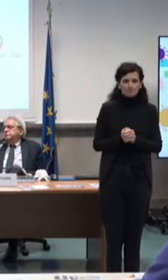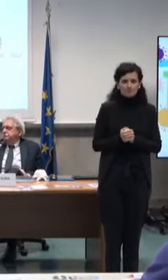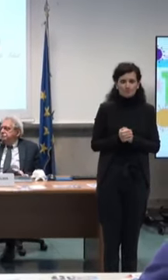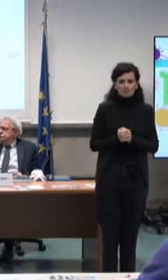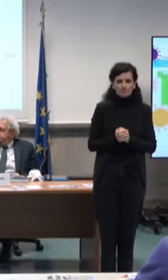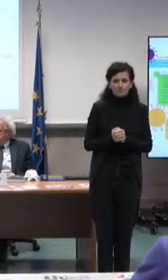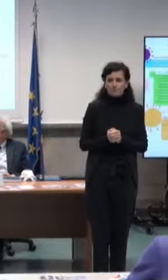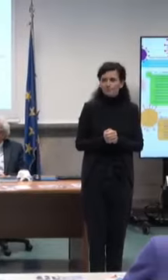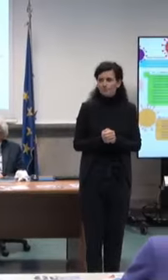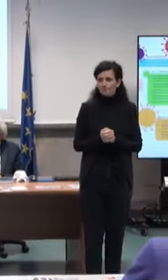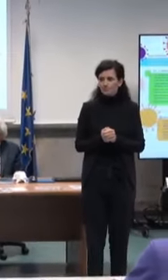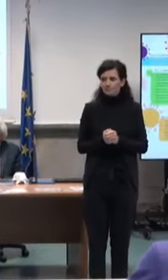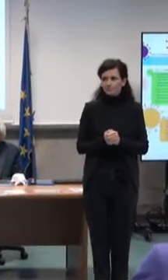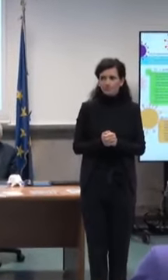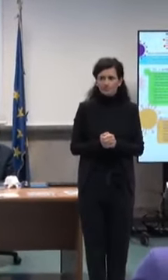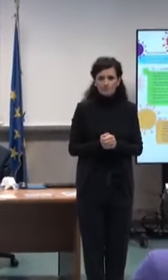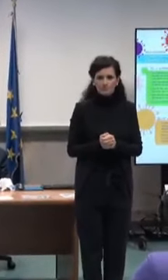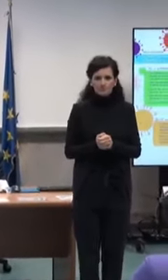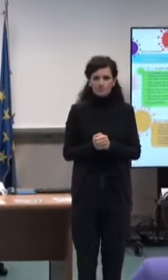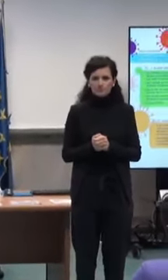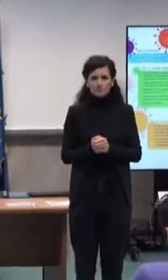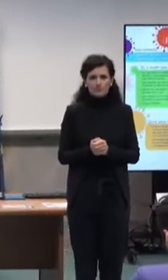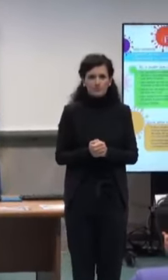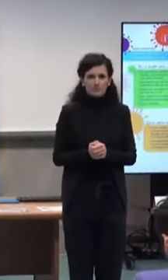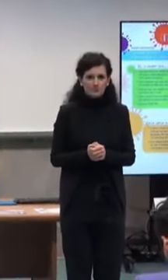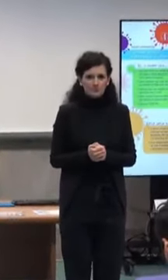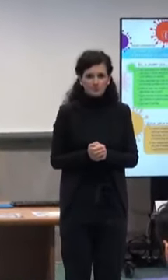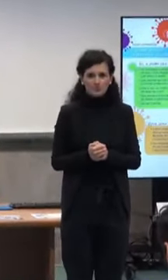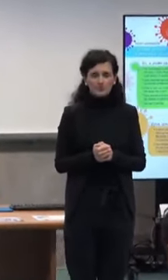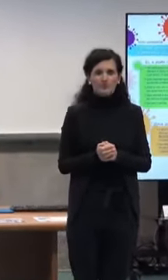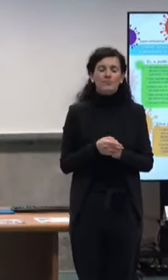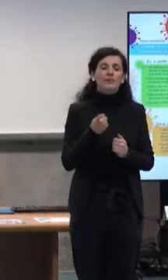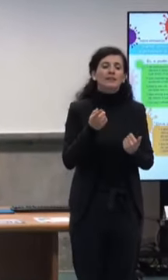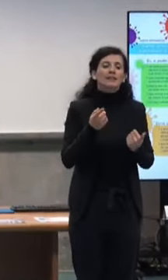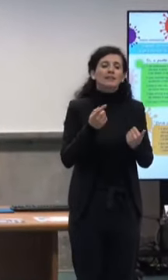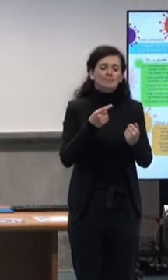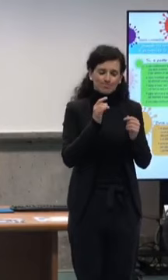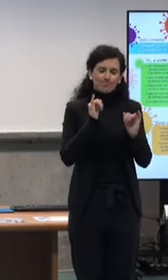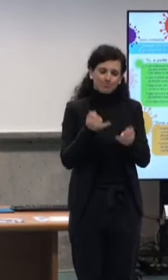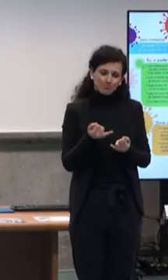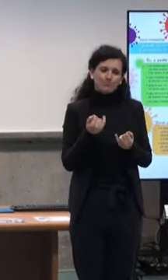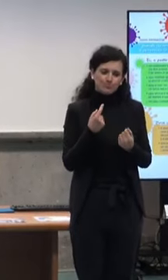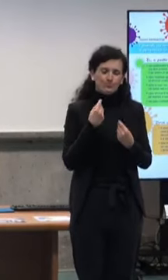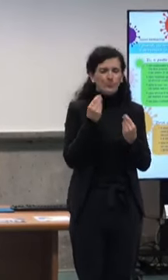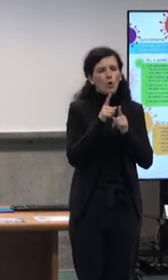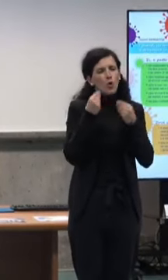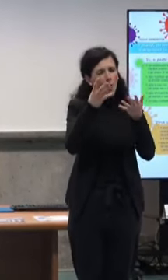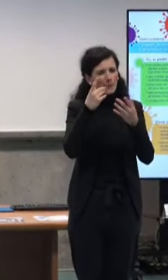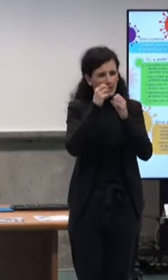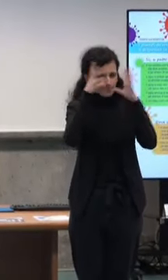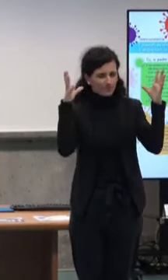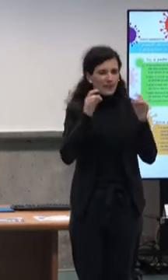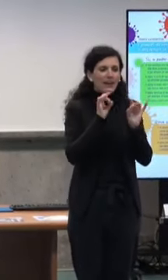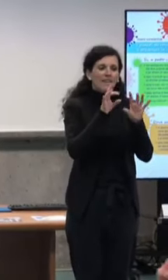un'idea lo studio lo studio della circolazione del virus con la tecnologia che abbiamo si basa su